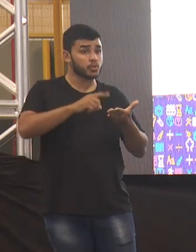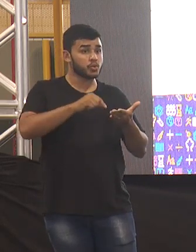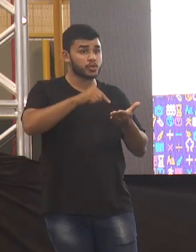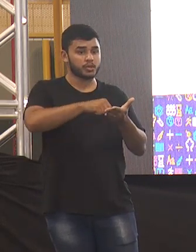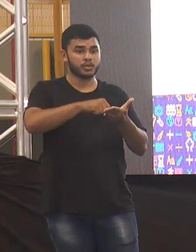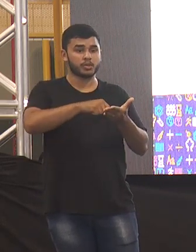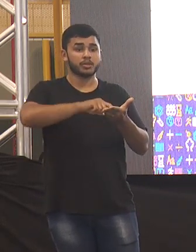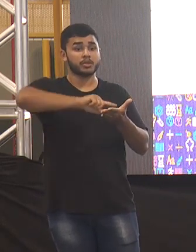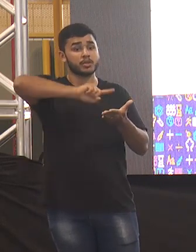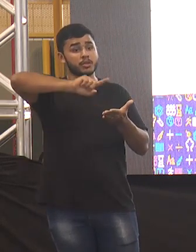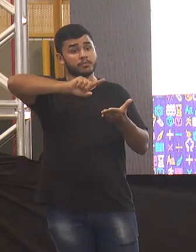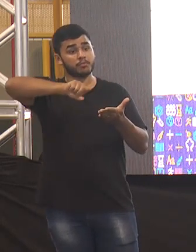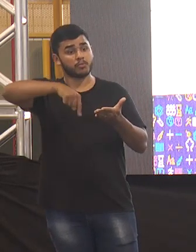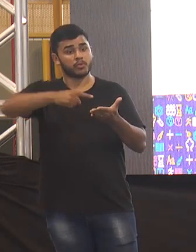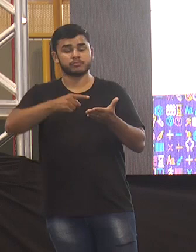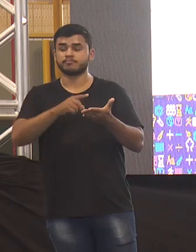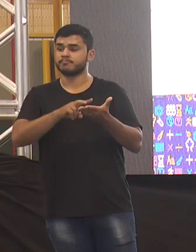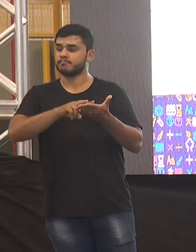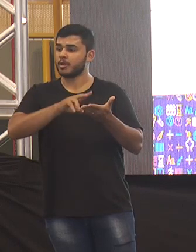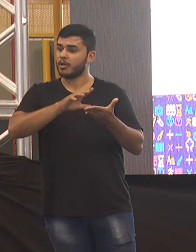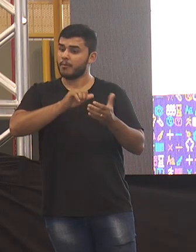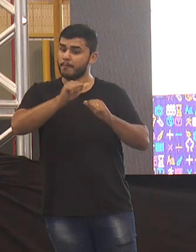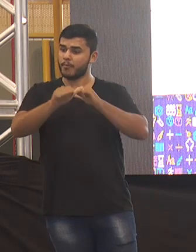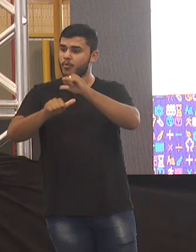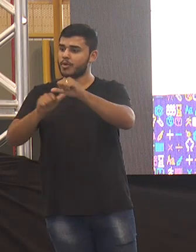virarem filmes de sucesso em Hollywood.